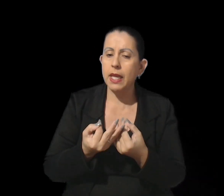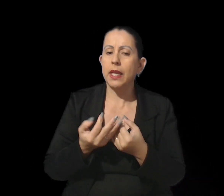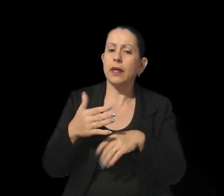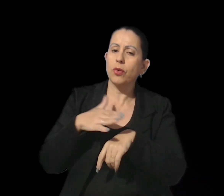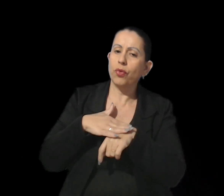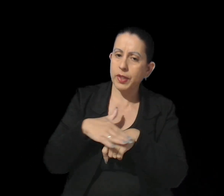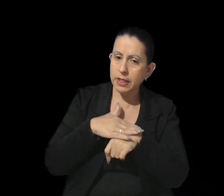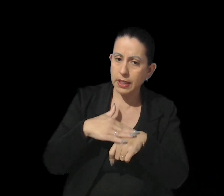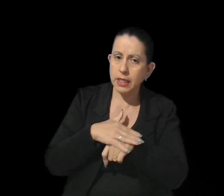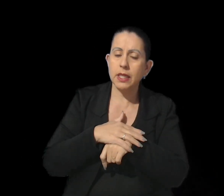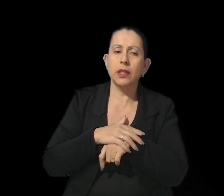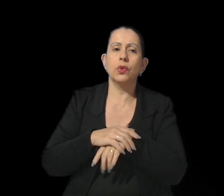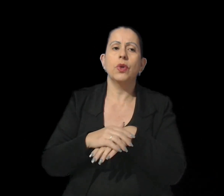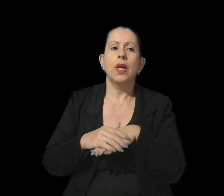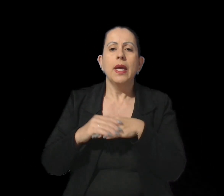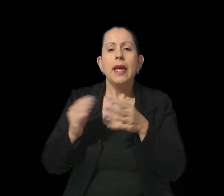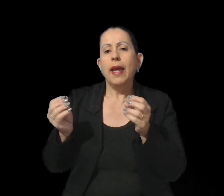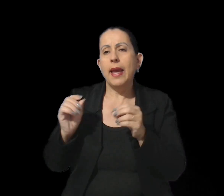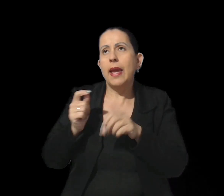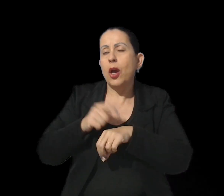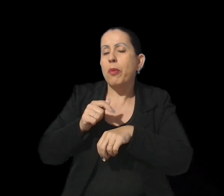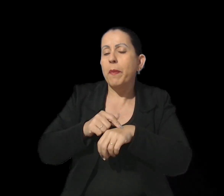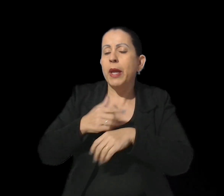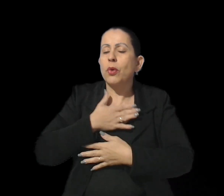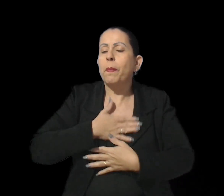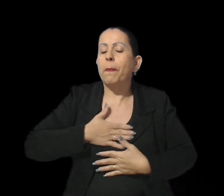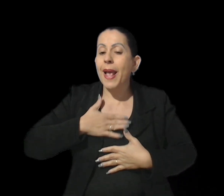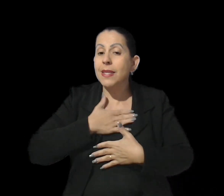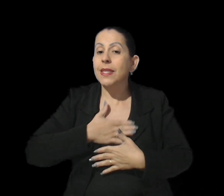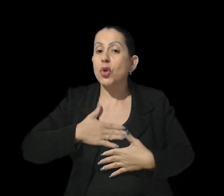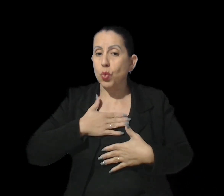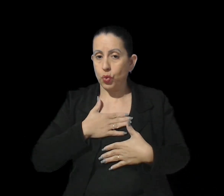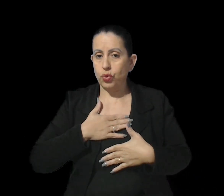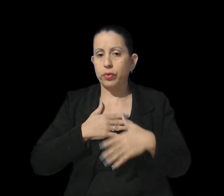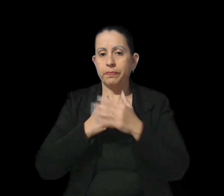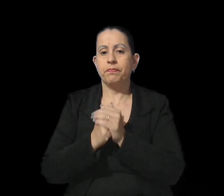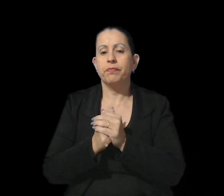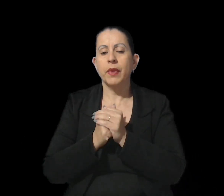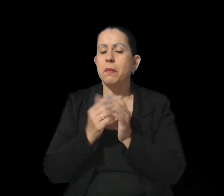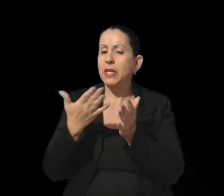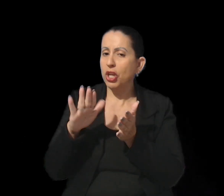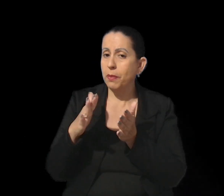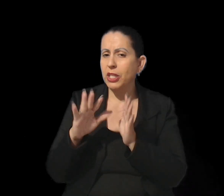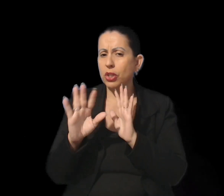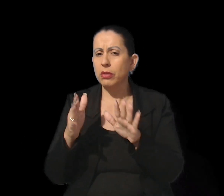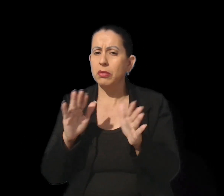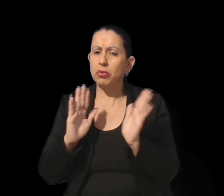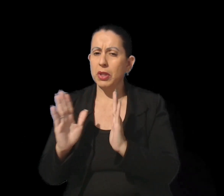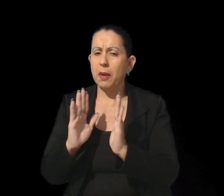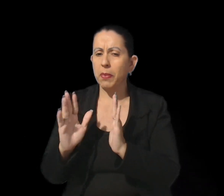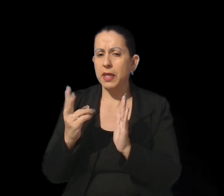família, conversando. É um momento prazeroso. Mas geralmente o tempo é isso,